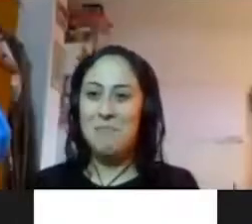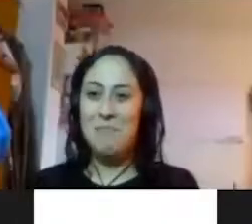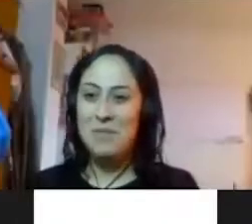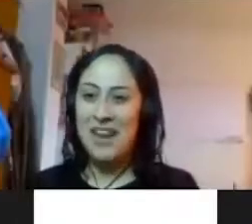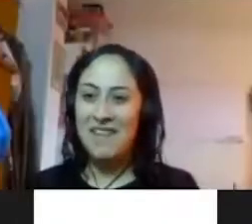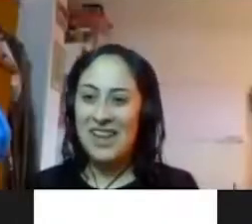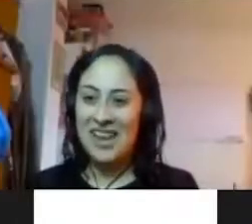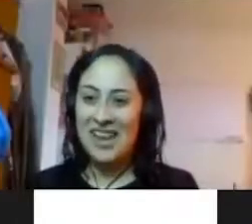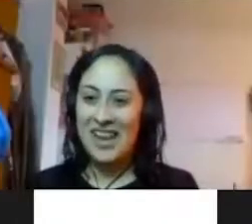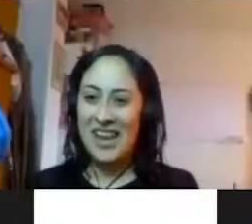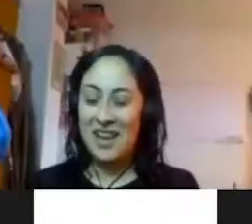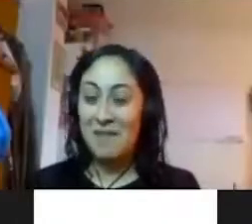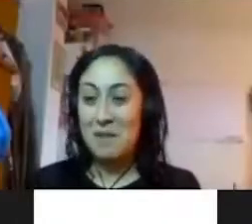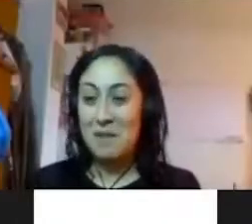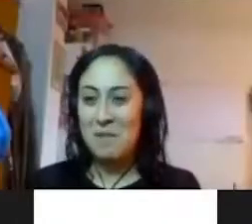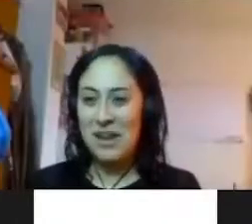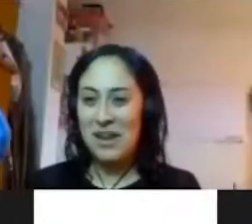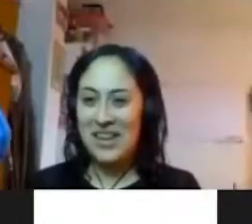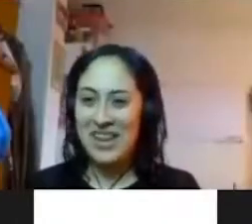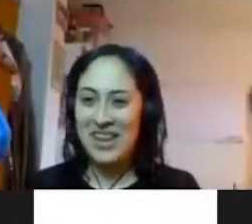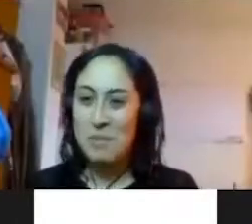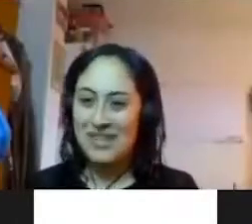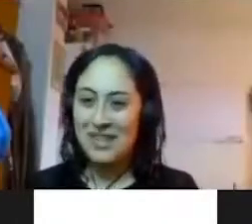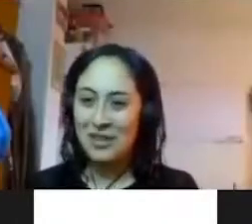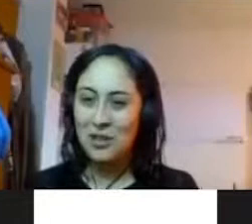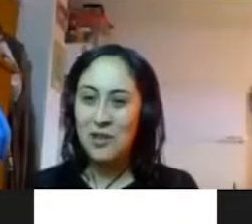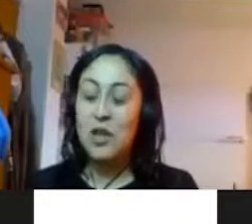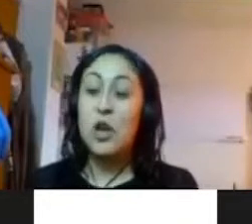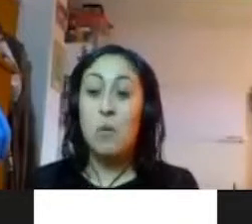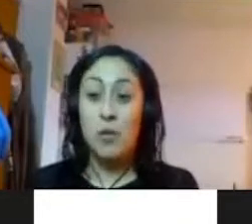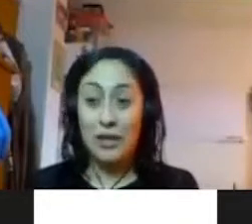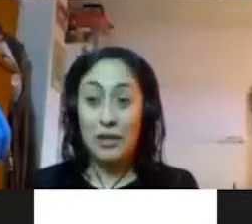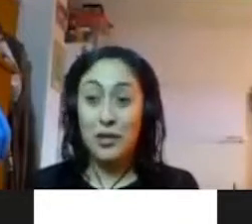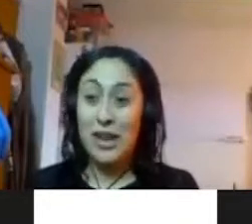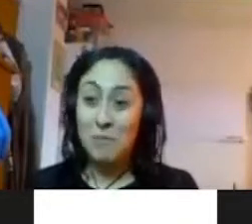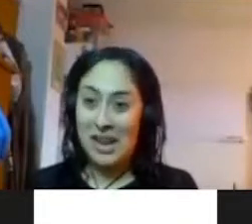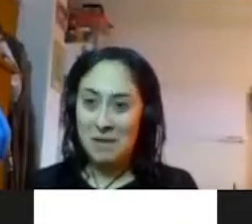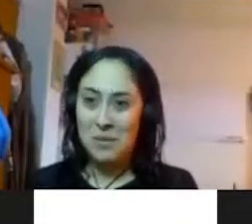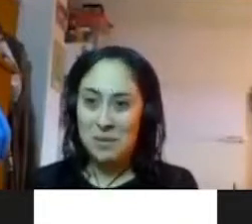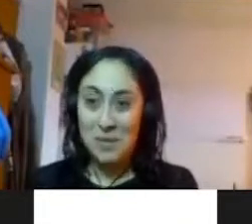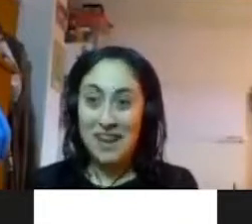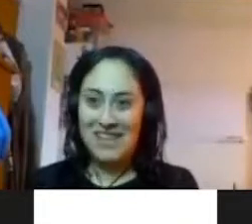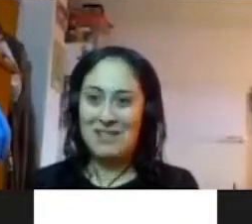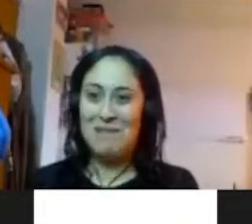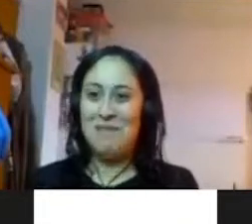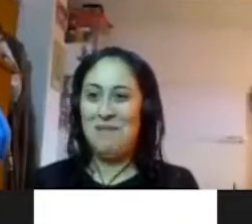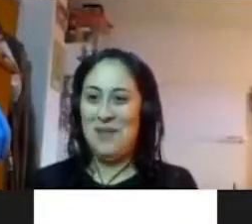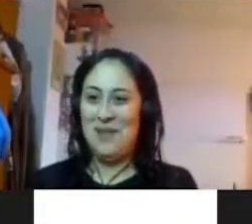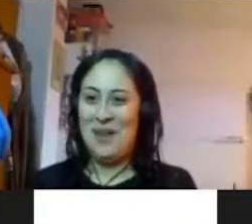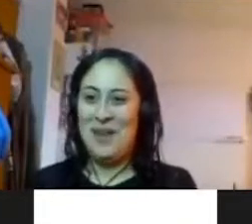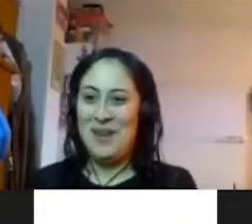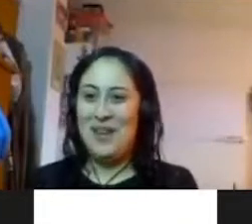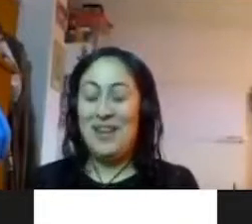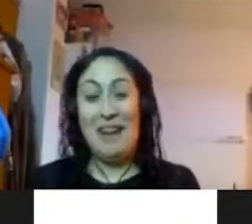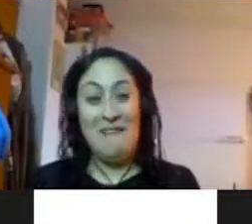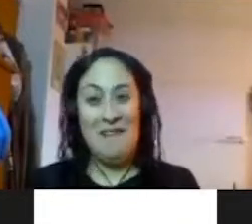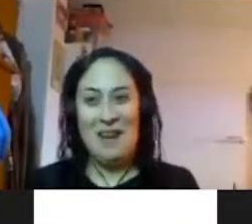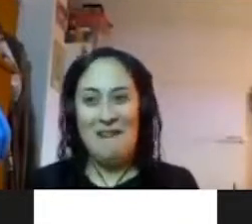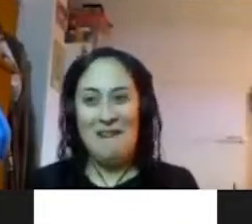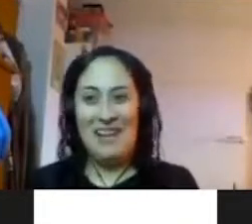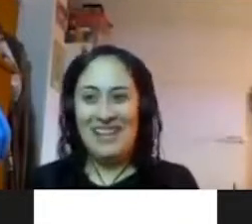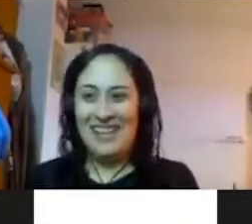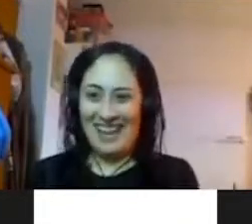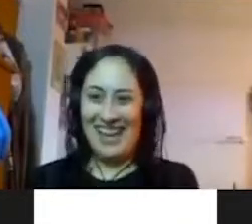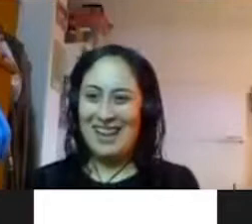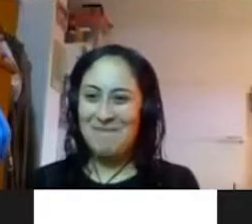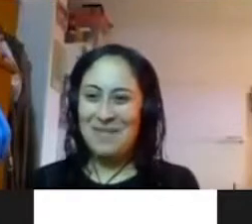Uy, es primera vez que vengo aquí, me presento como director de la escuela, es primera vez, uf. Ya, voy a